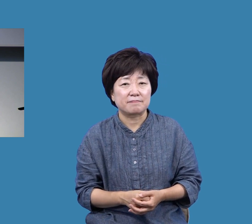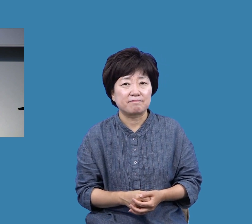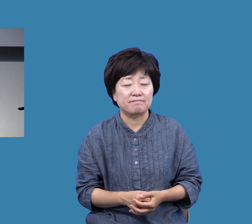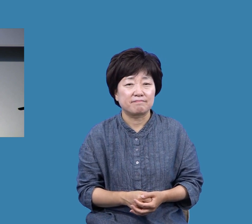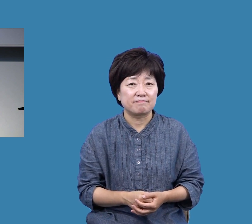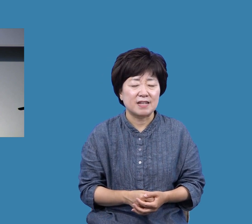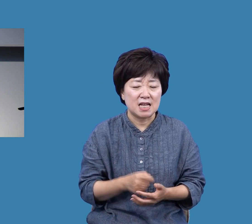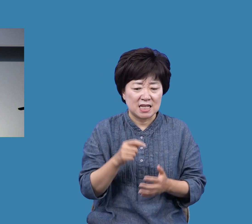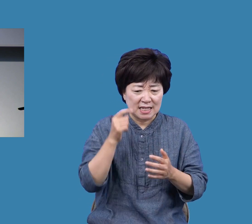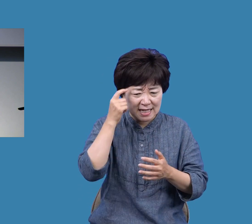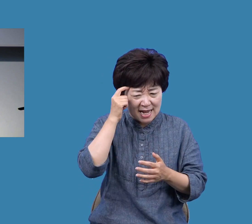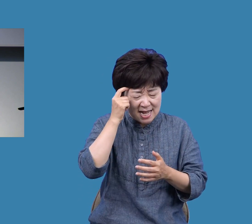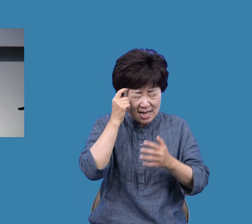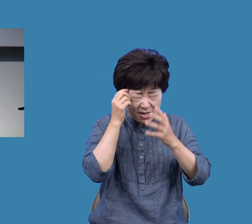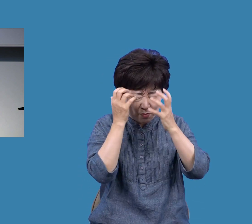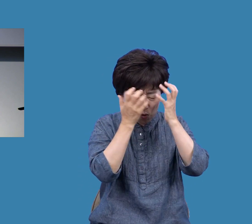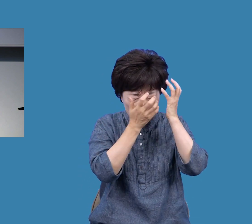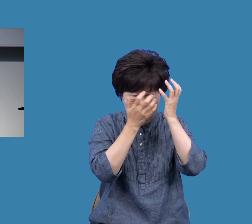그러니까 생각이 복잡해지는 거지.